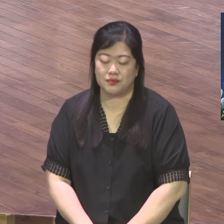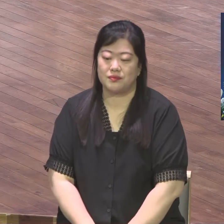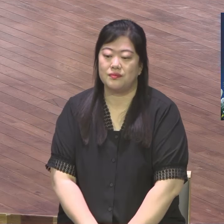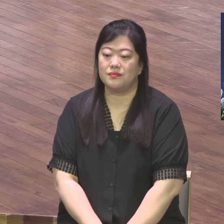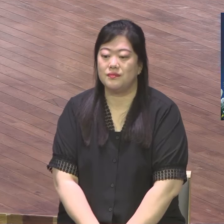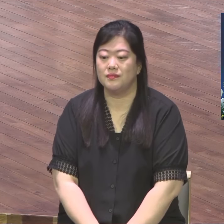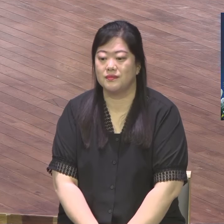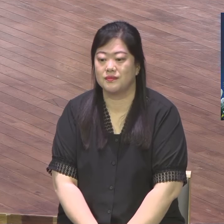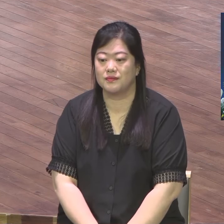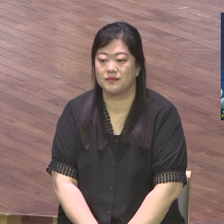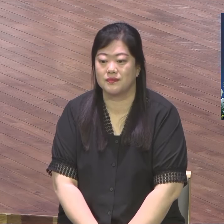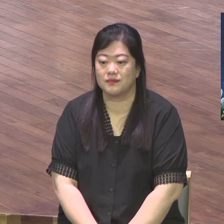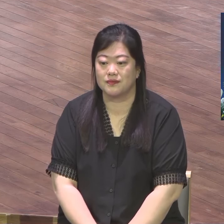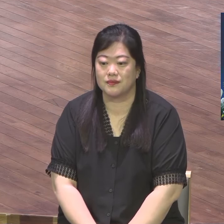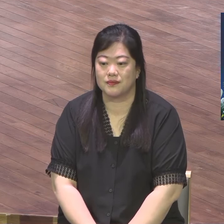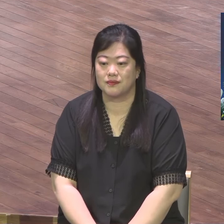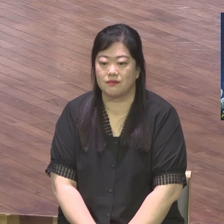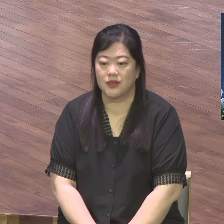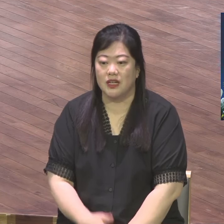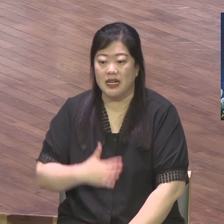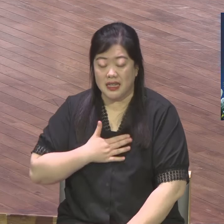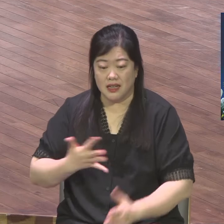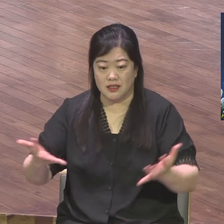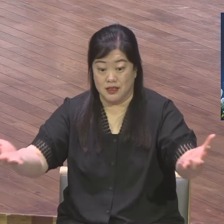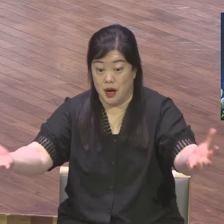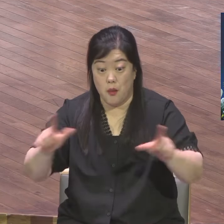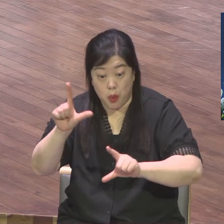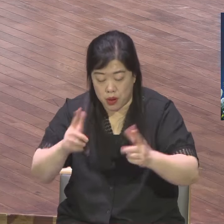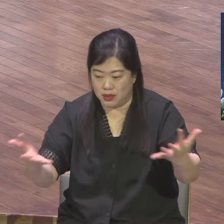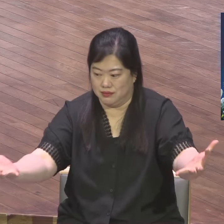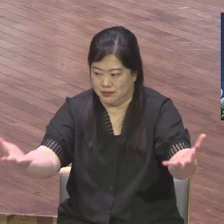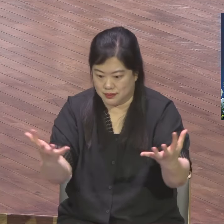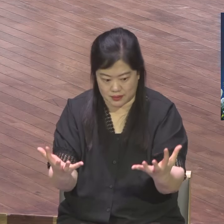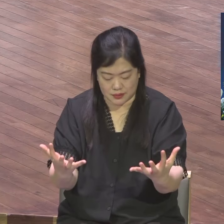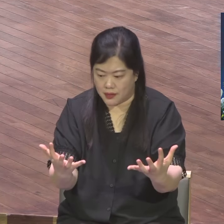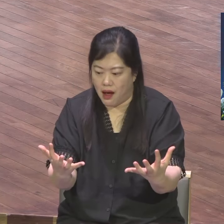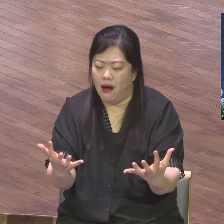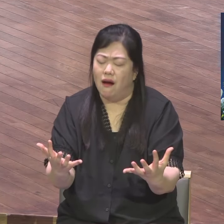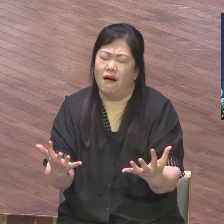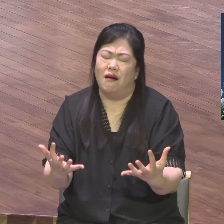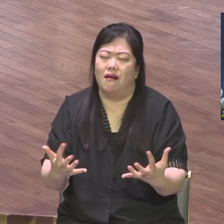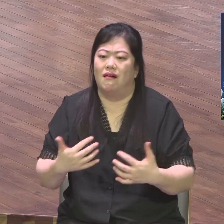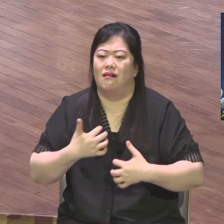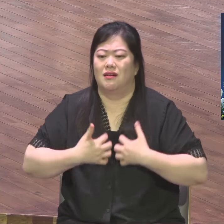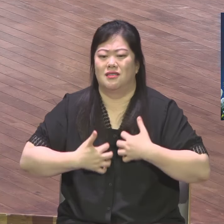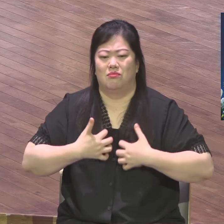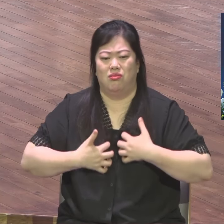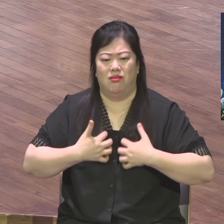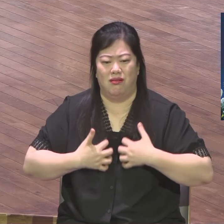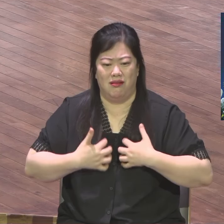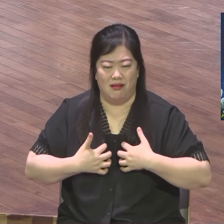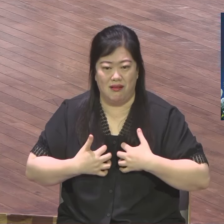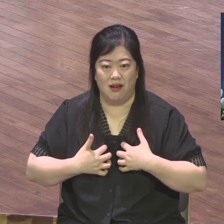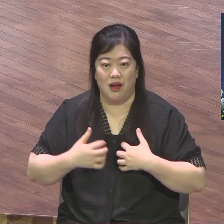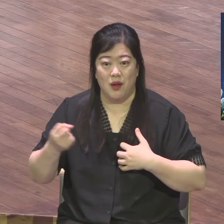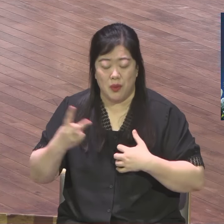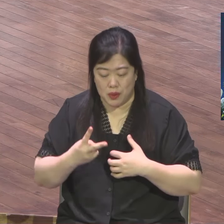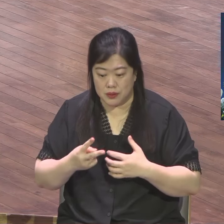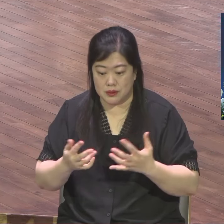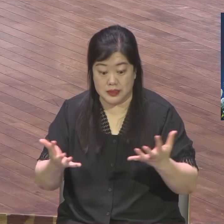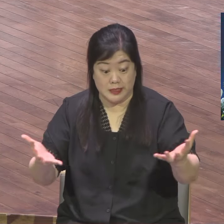잡아야지. 그래서 저는 너무 감격스럽고 자랑스럽고 너무 기쁨으로 만나 산지고 또 따로 만나서 또 같이